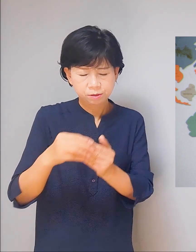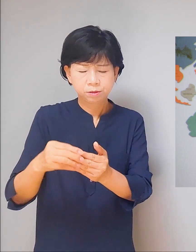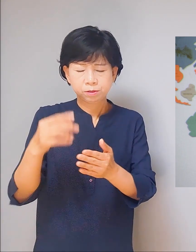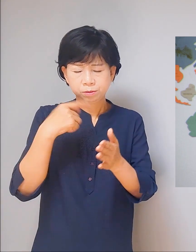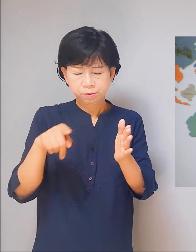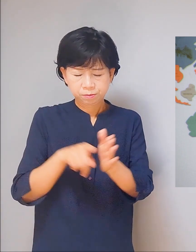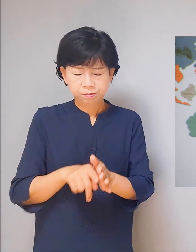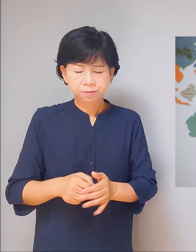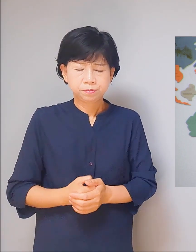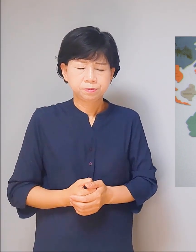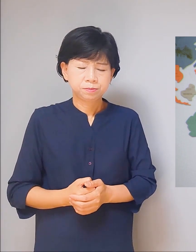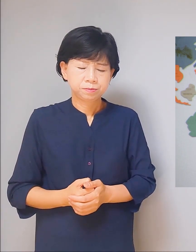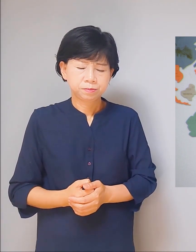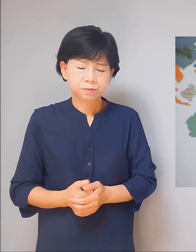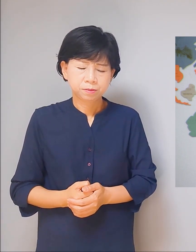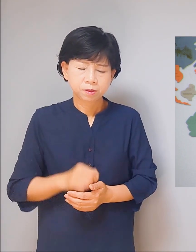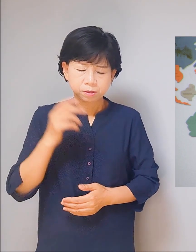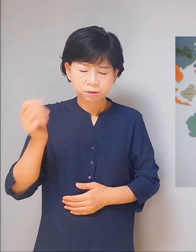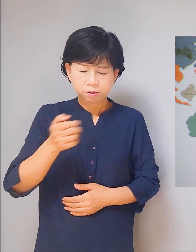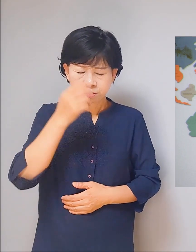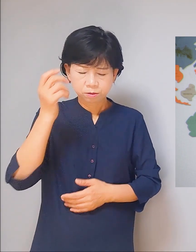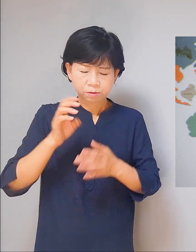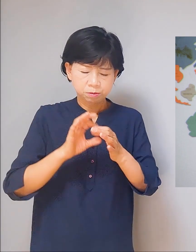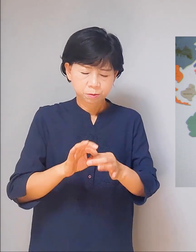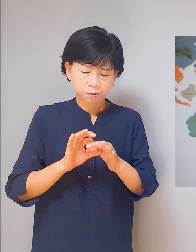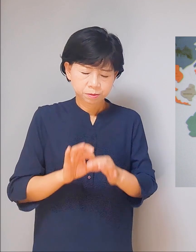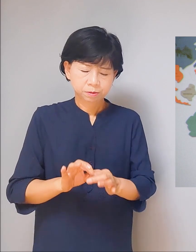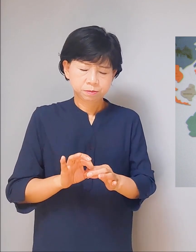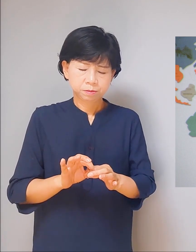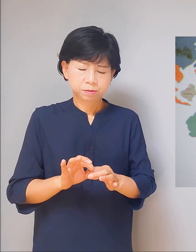줄 믿습니다. 성령으로 말미암아,